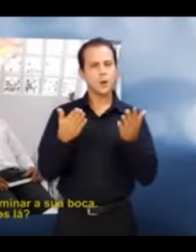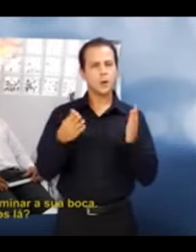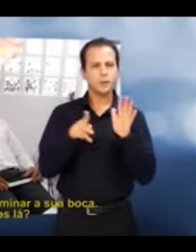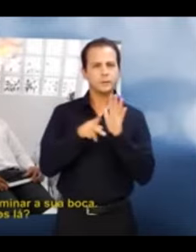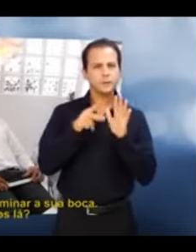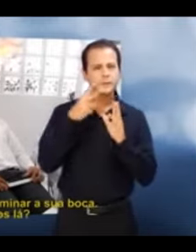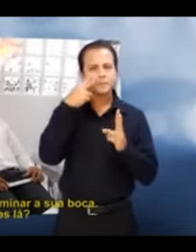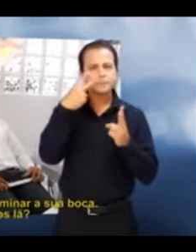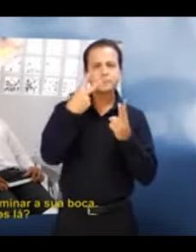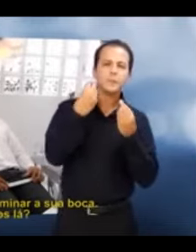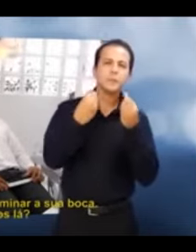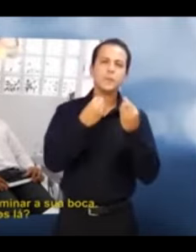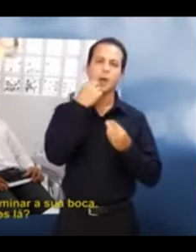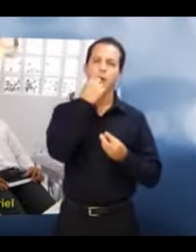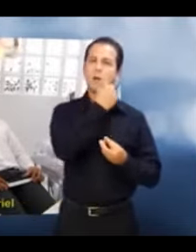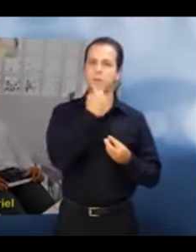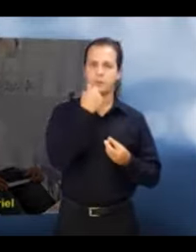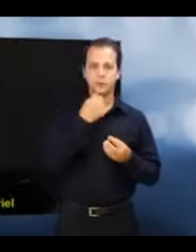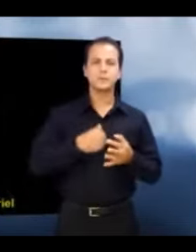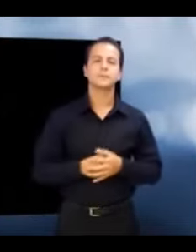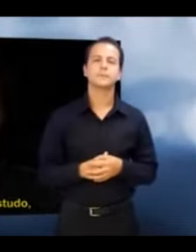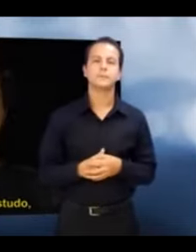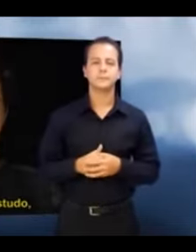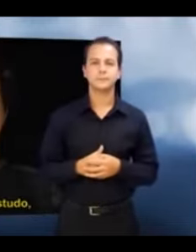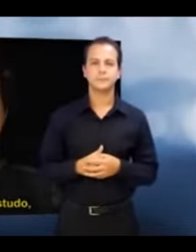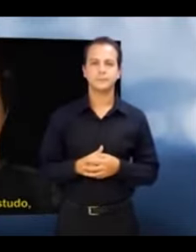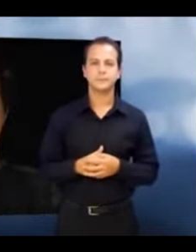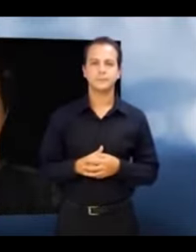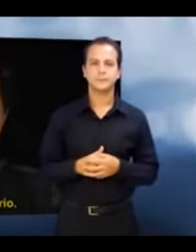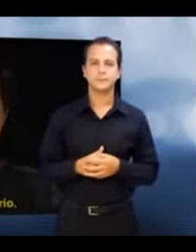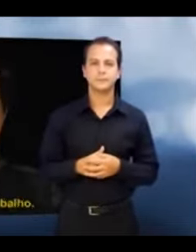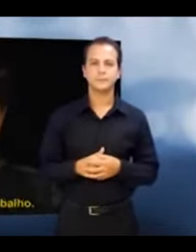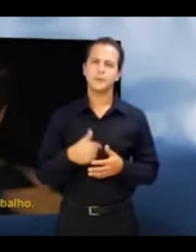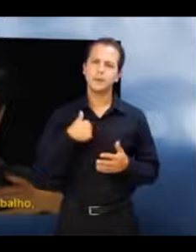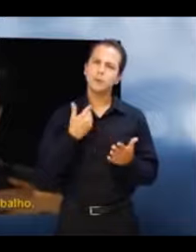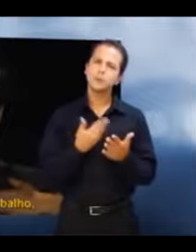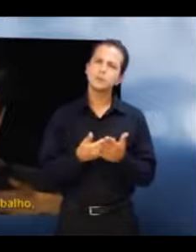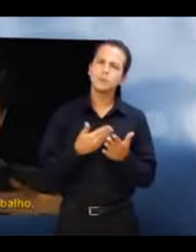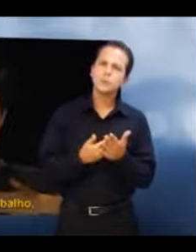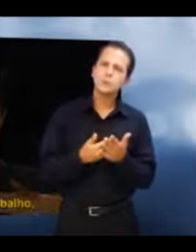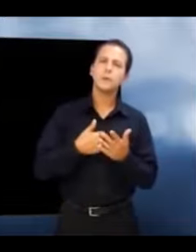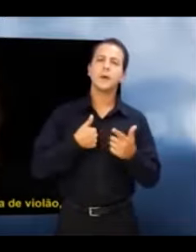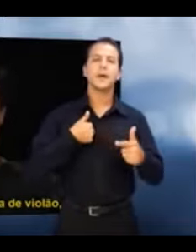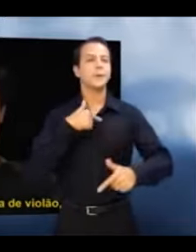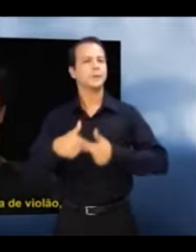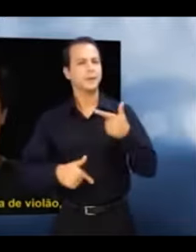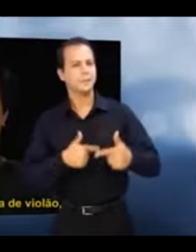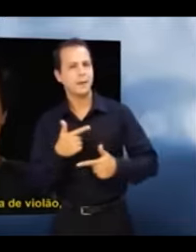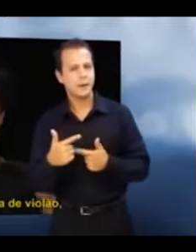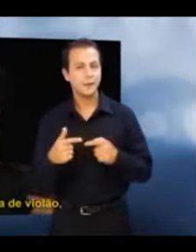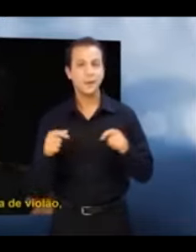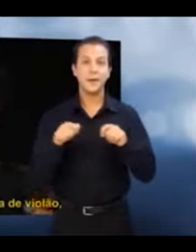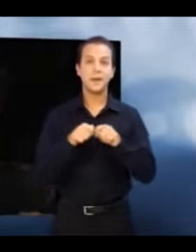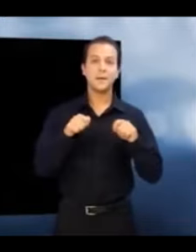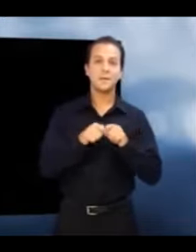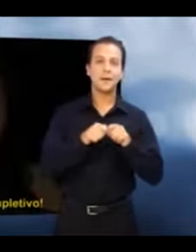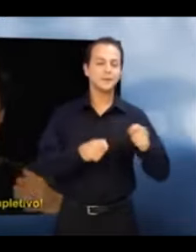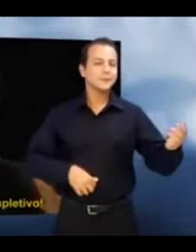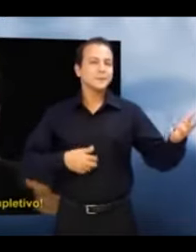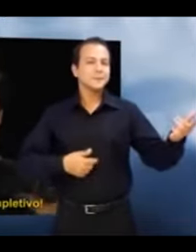examinar a sua boca. Vamos lá? Vamos. Ariel. Eu estudo. Sério. Eu trabalho. Eu faço aula de